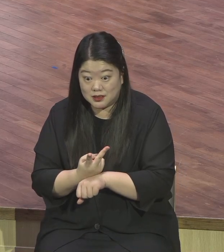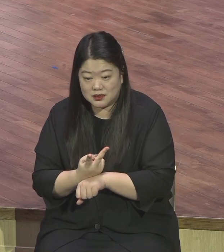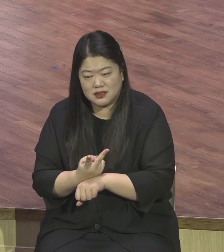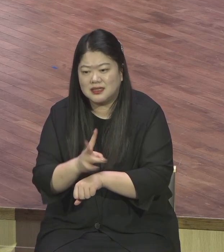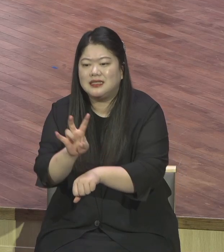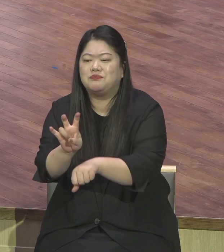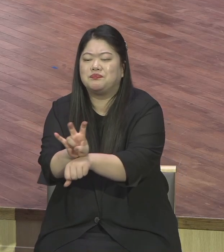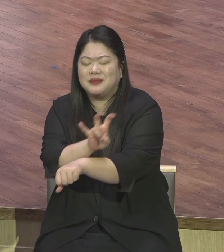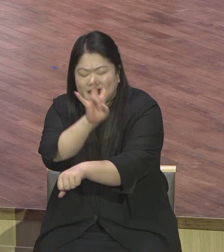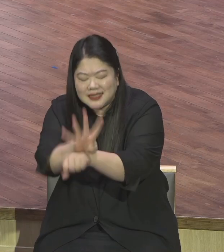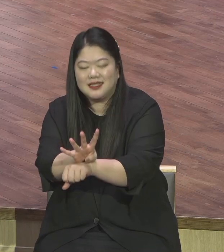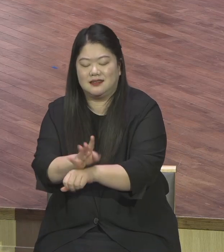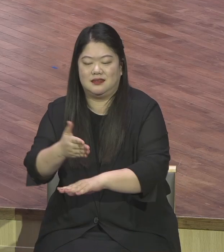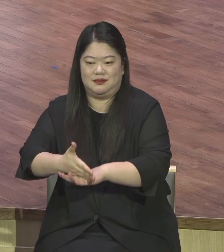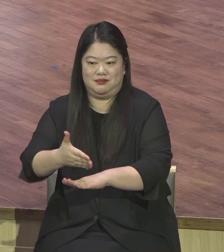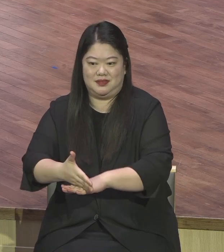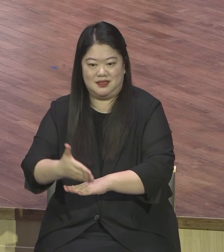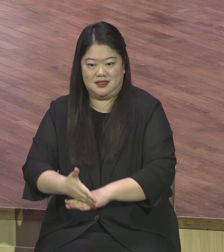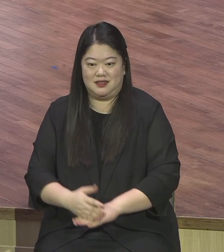어떤 소녀가